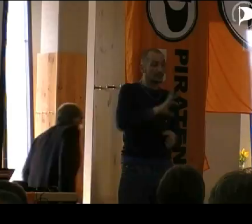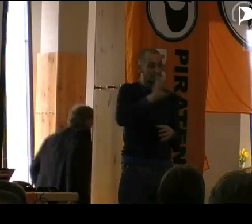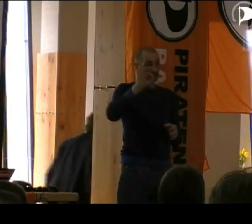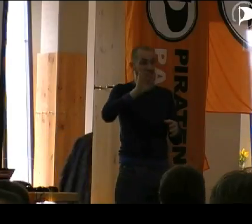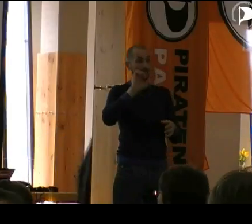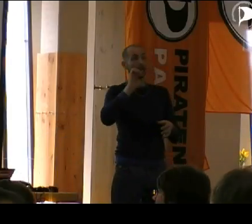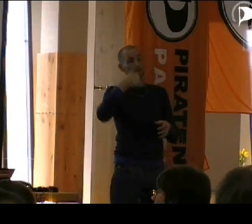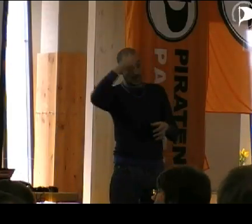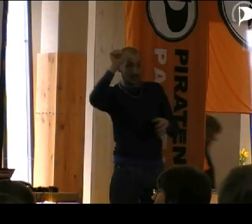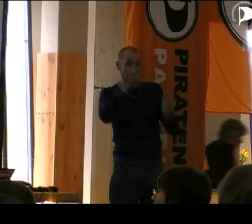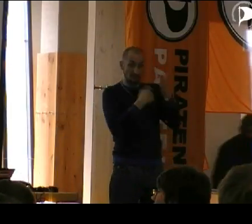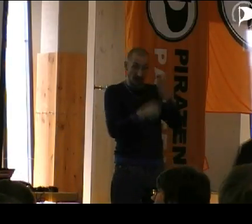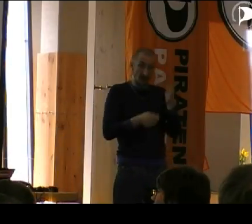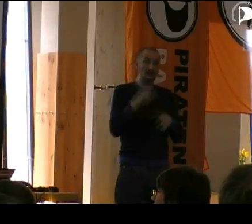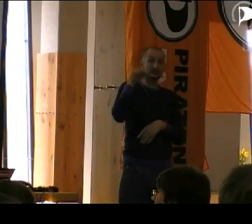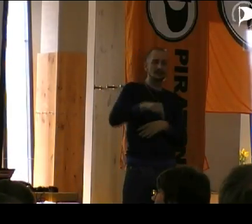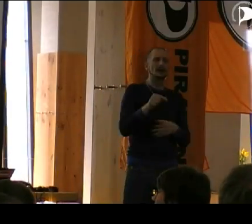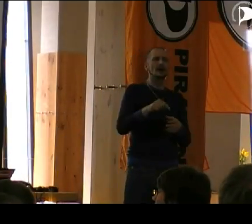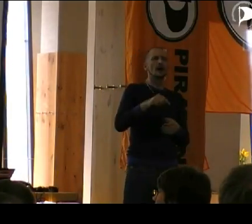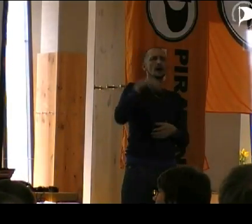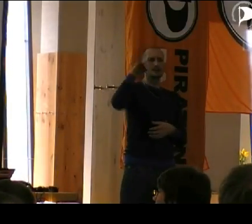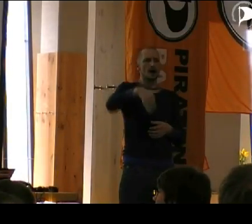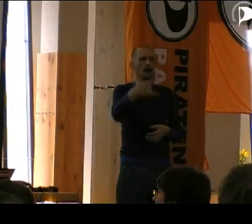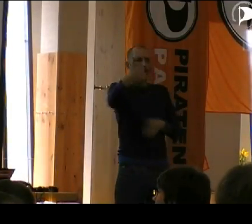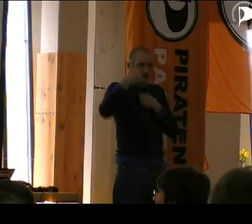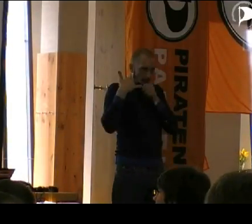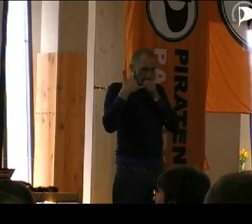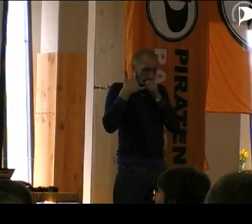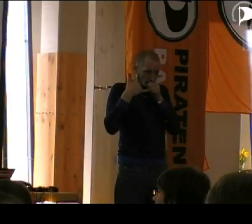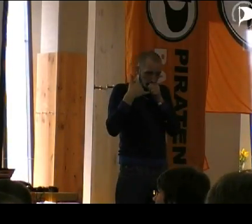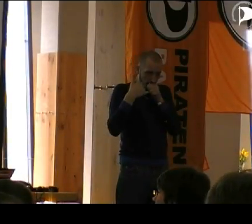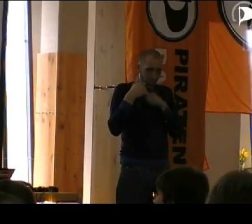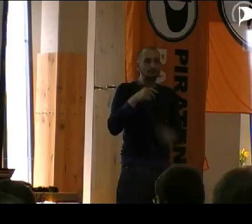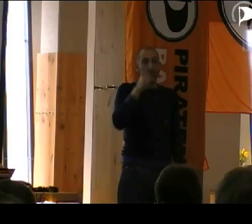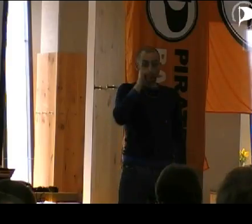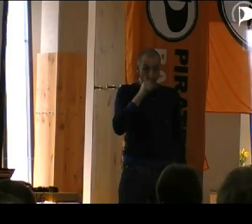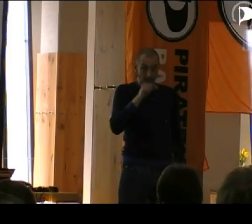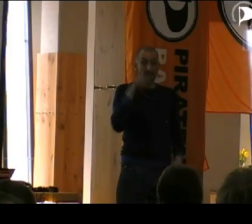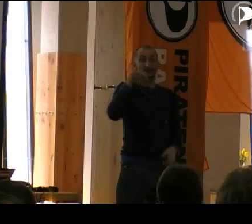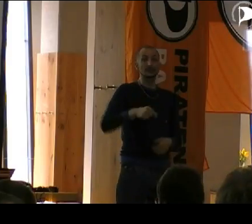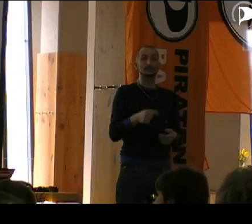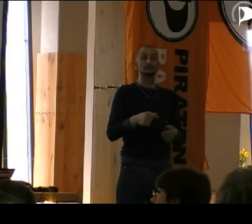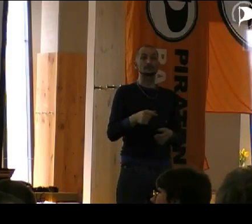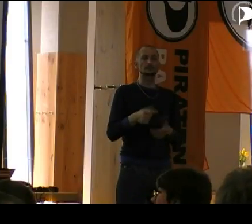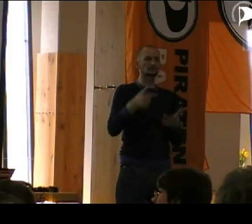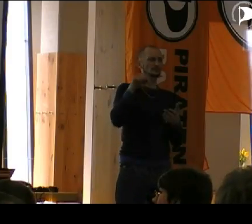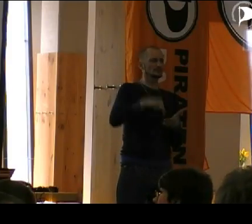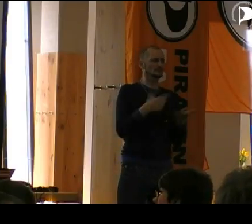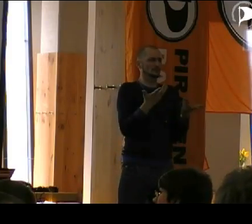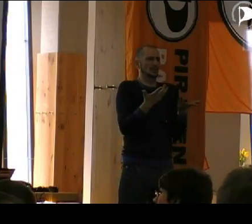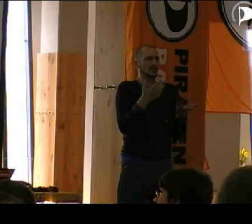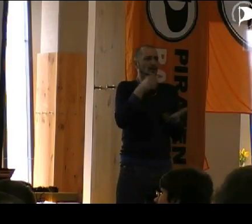swr es kalt sie bei mir angerufen hat gemeint jahr hat die verleger in stuttgart gesprochen berlin stuttgart und ich also sich